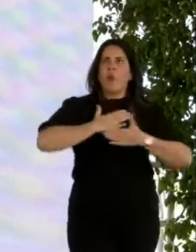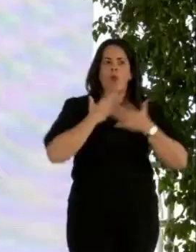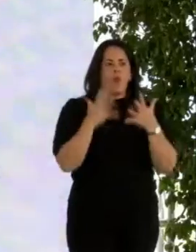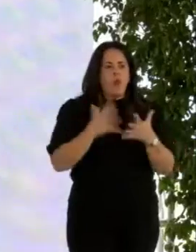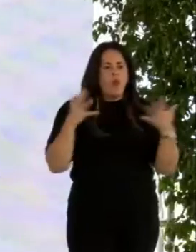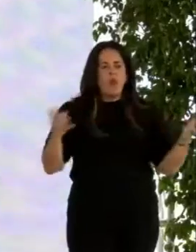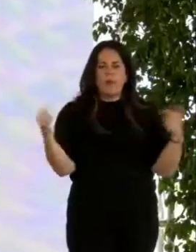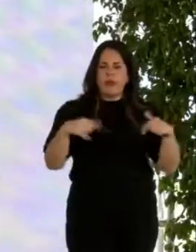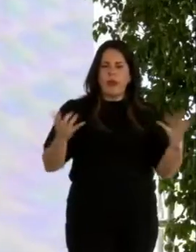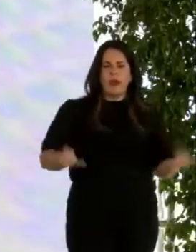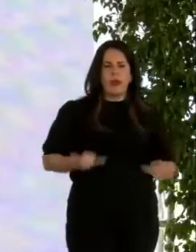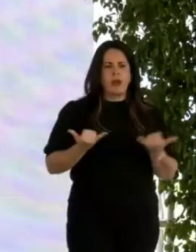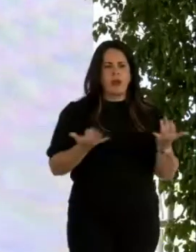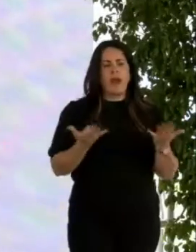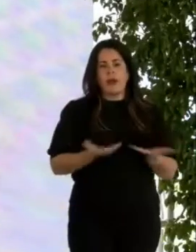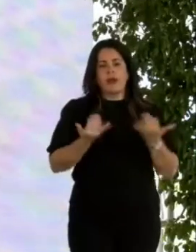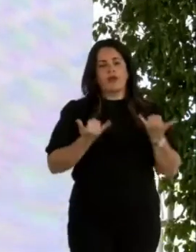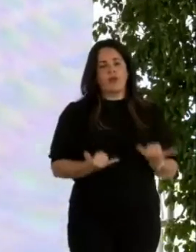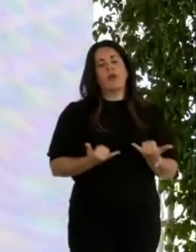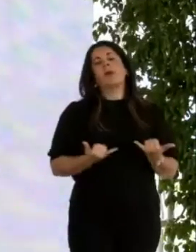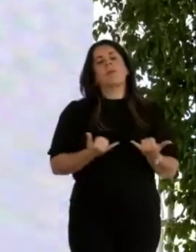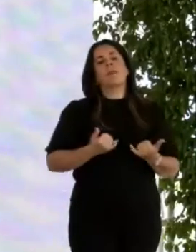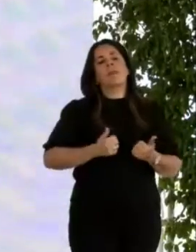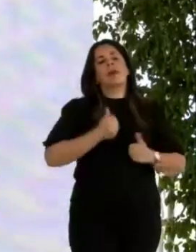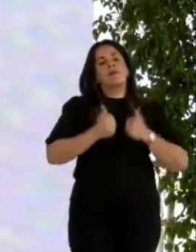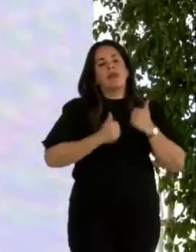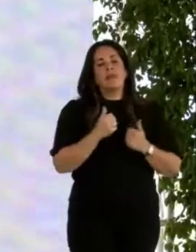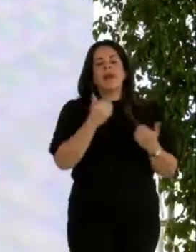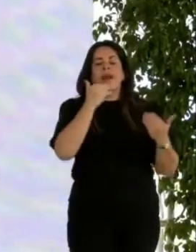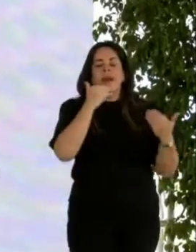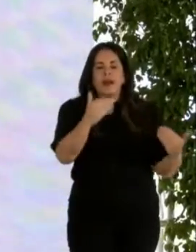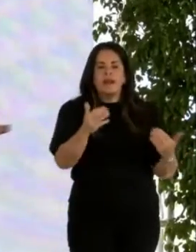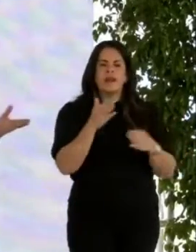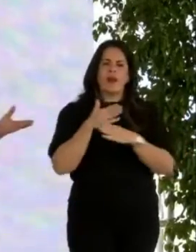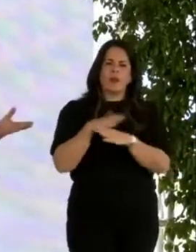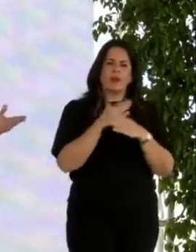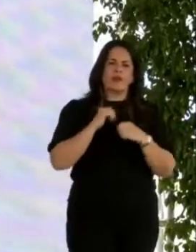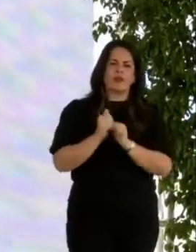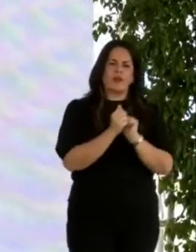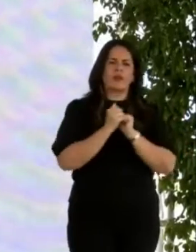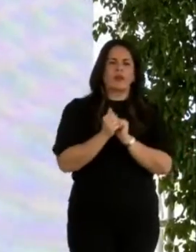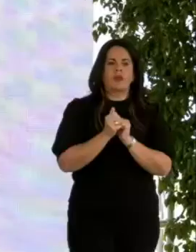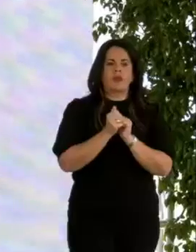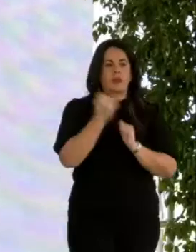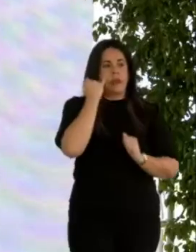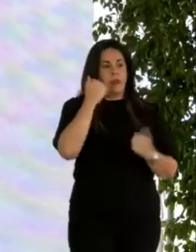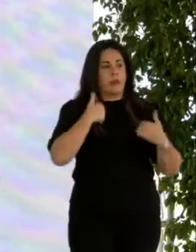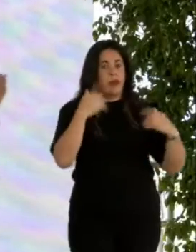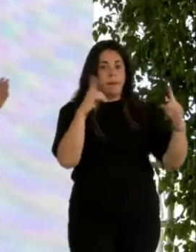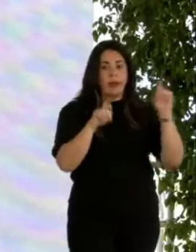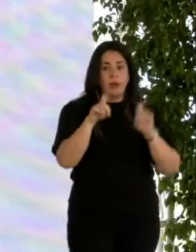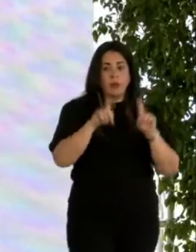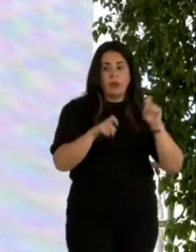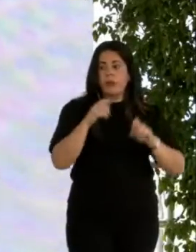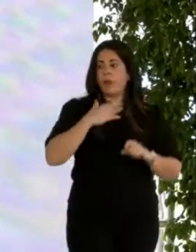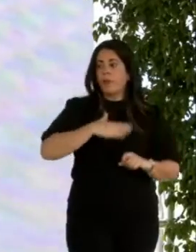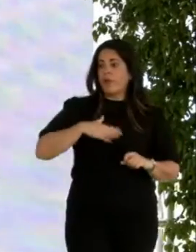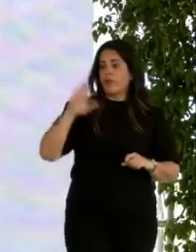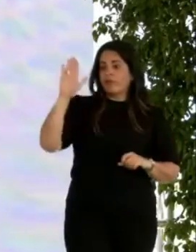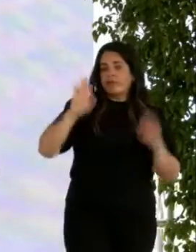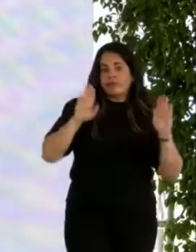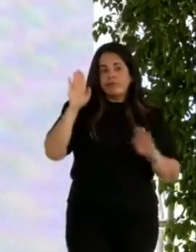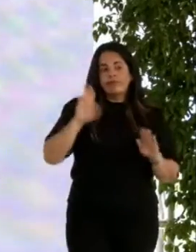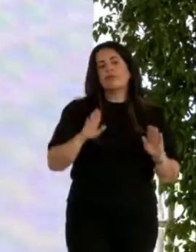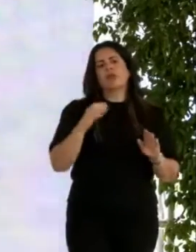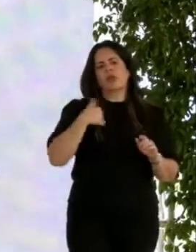estar aquí hoy, bien animados. Le damos las gracias por compartir con nosotros. Con esto, si hay preguntas, nos dejan saber y contestamos